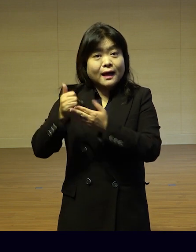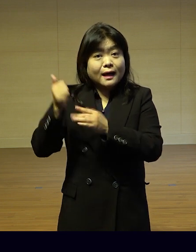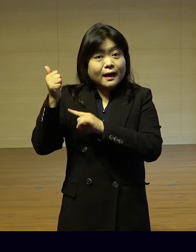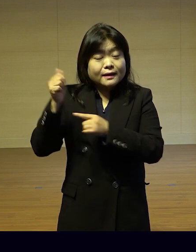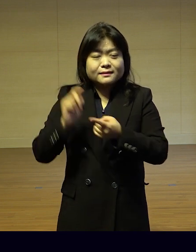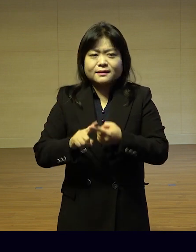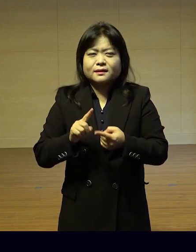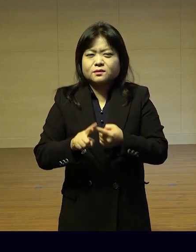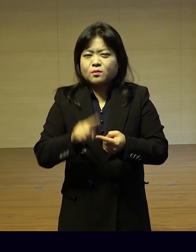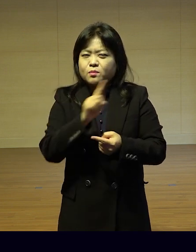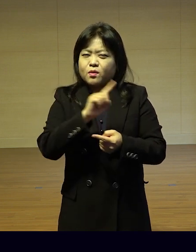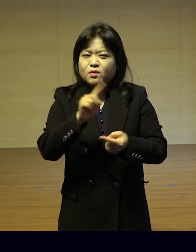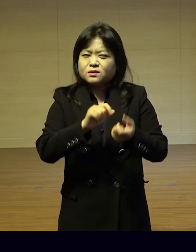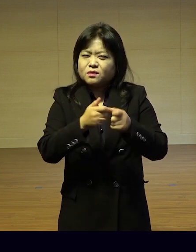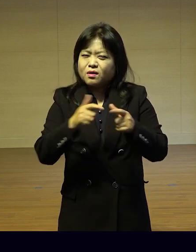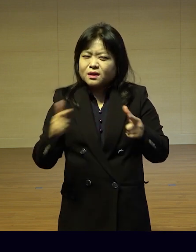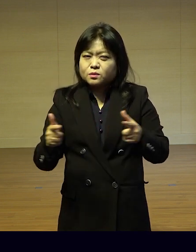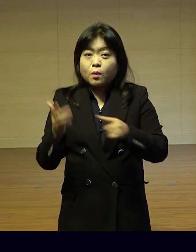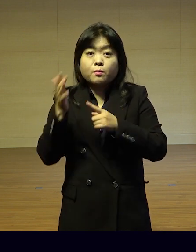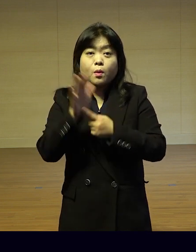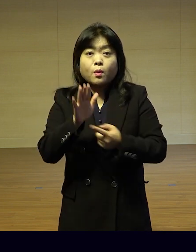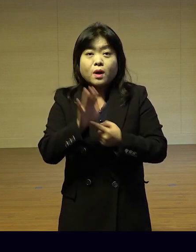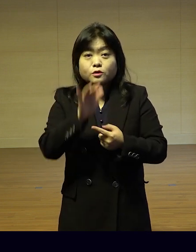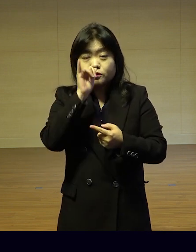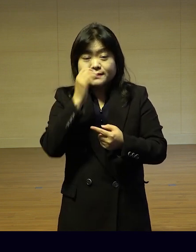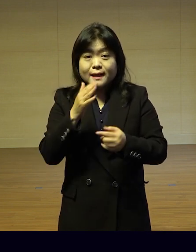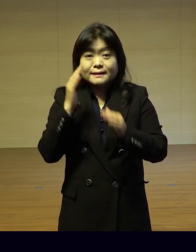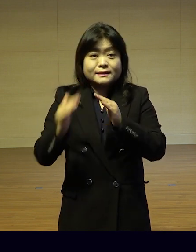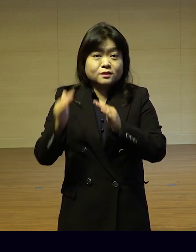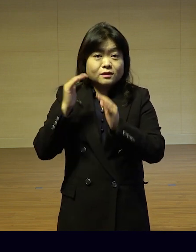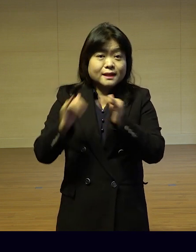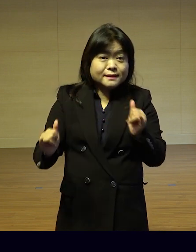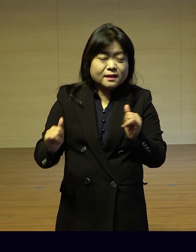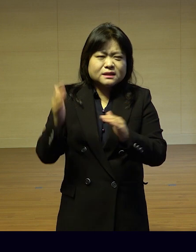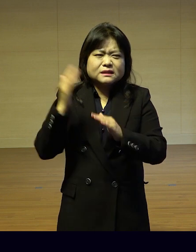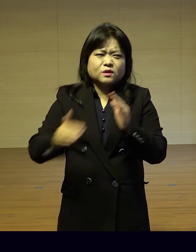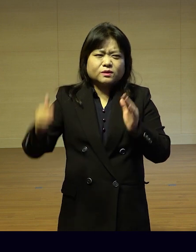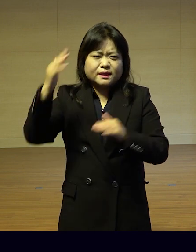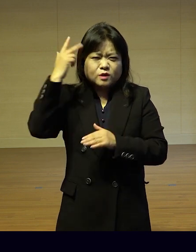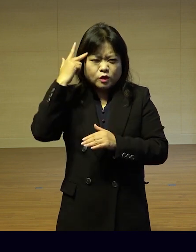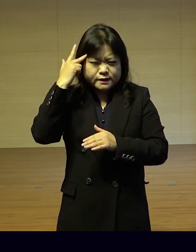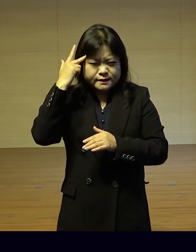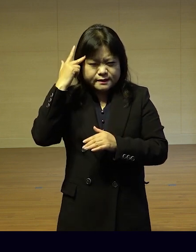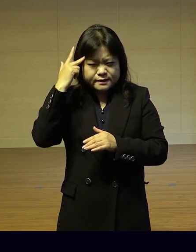여러 가지로 다르게 표현을 하는데, 예를 들면 절대 정신,